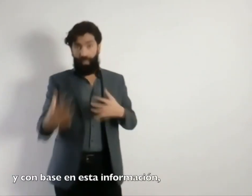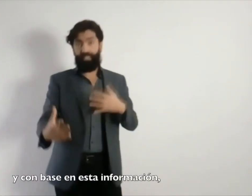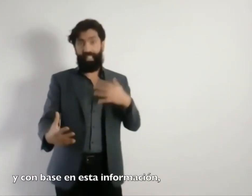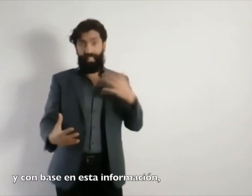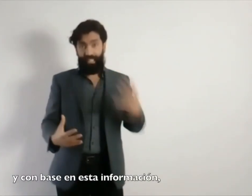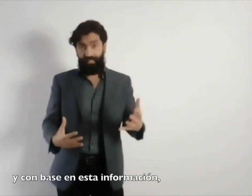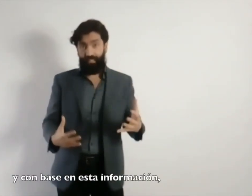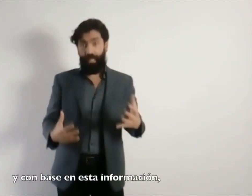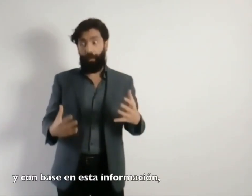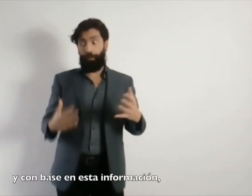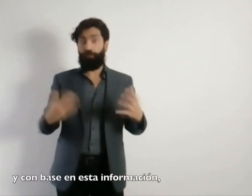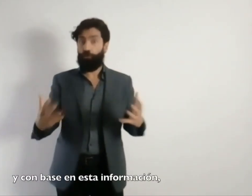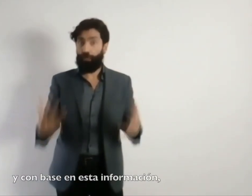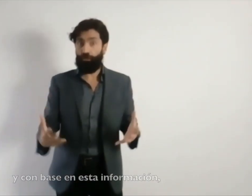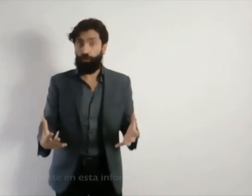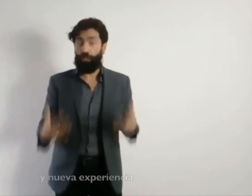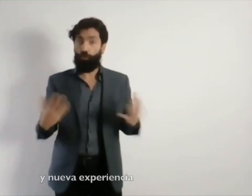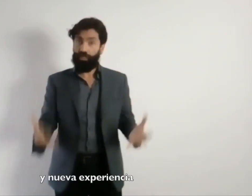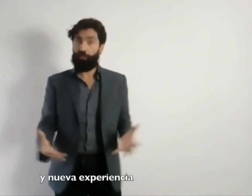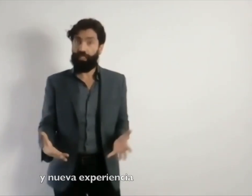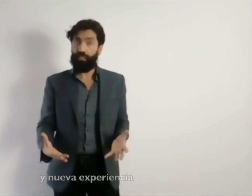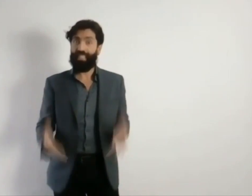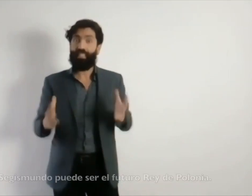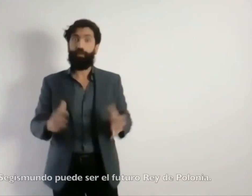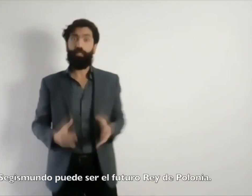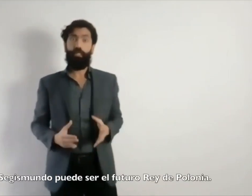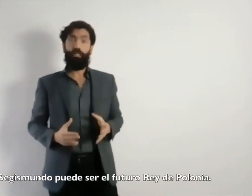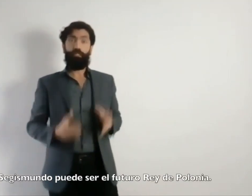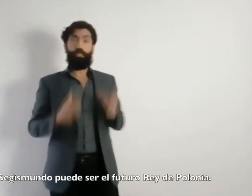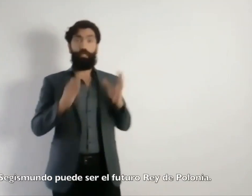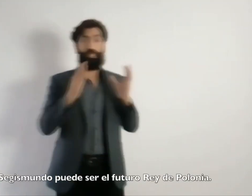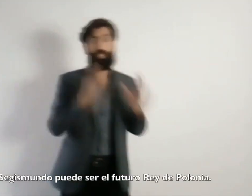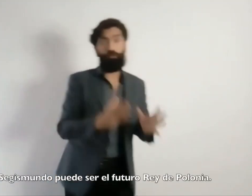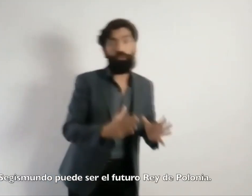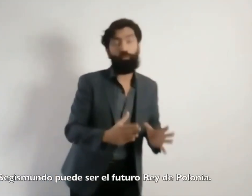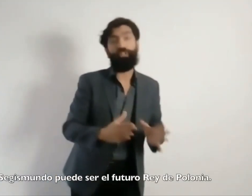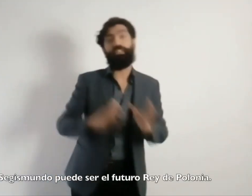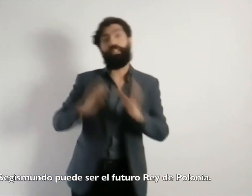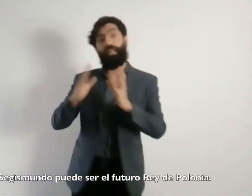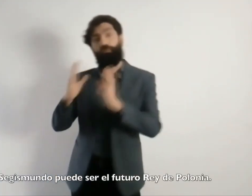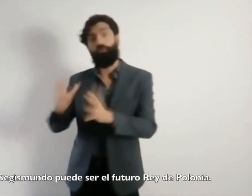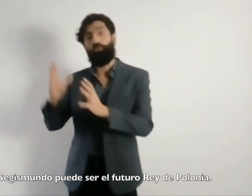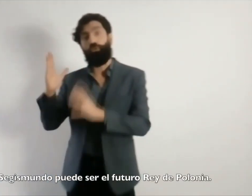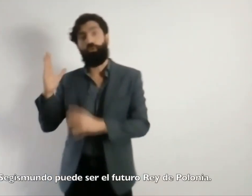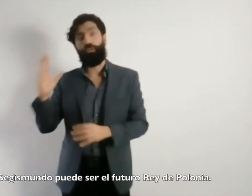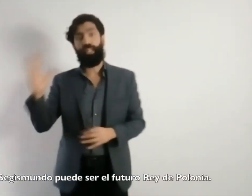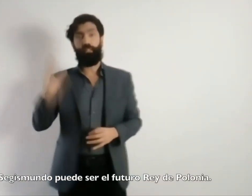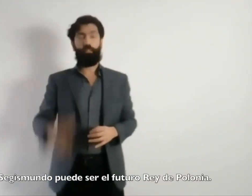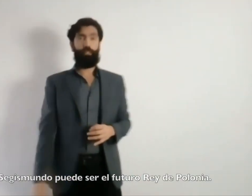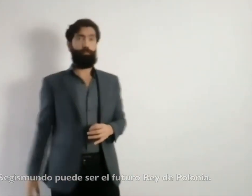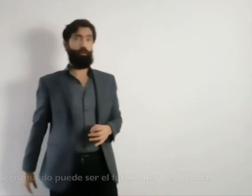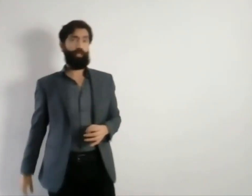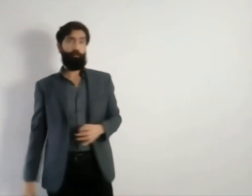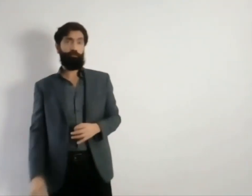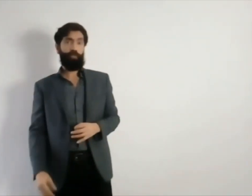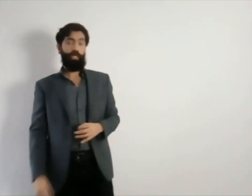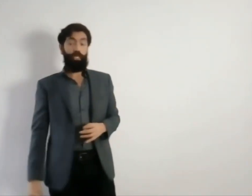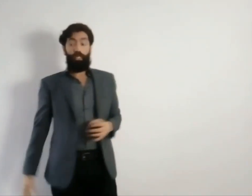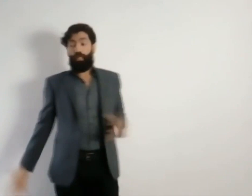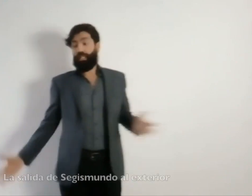base en esta información y nueva experiencia, saber si Segismundo puede ser el futuro rey de Polonia. La